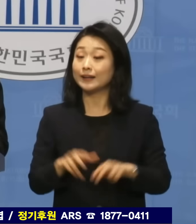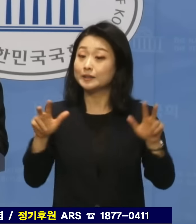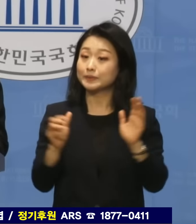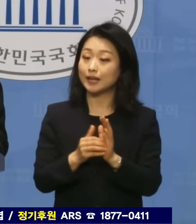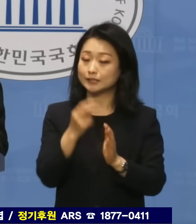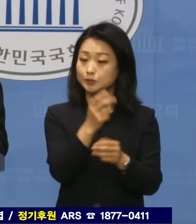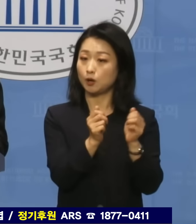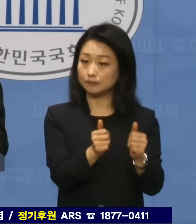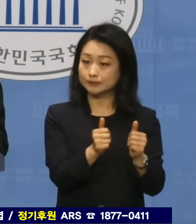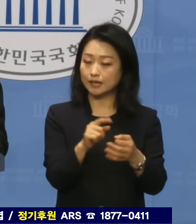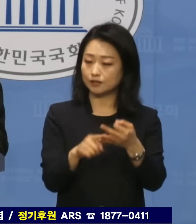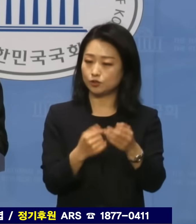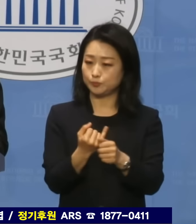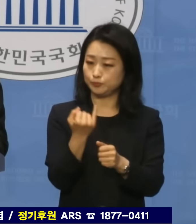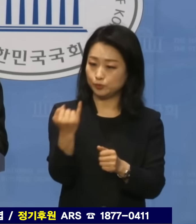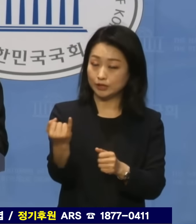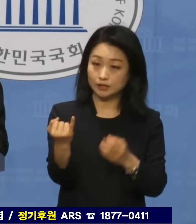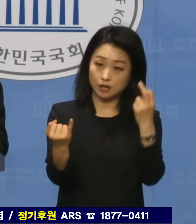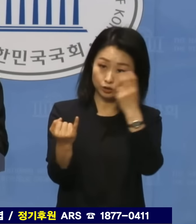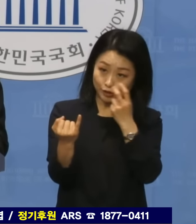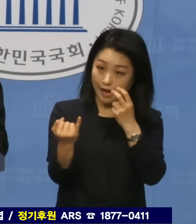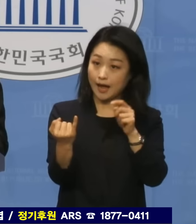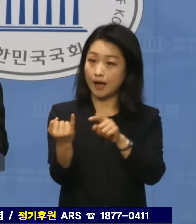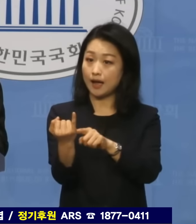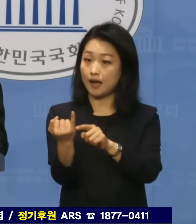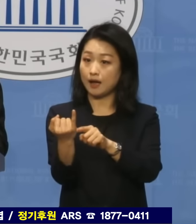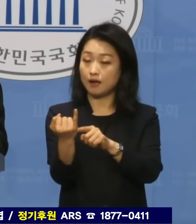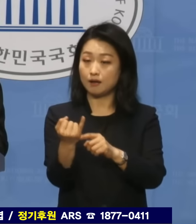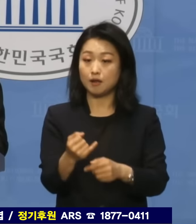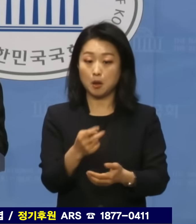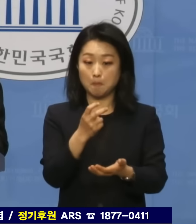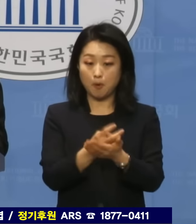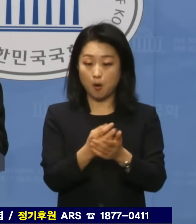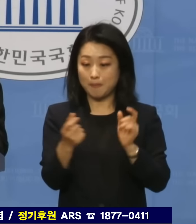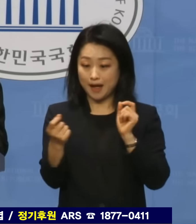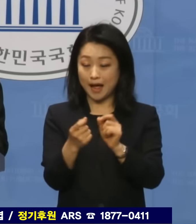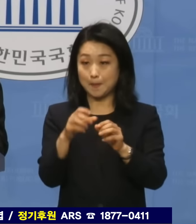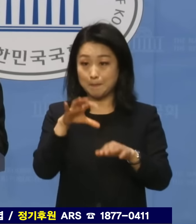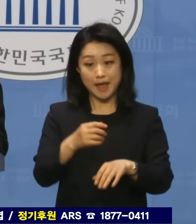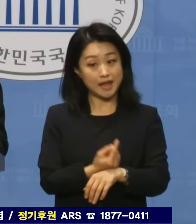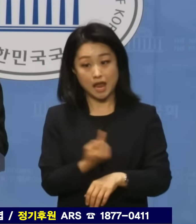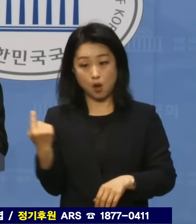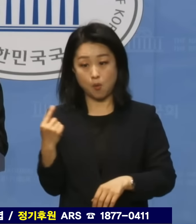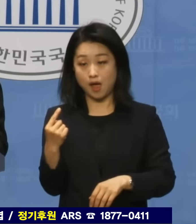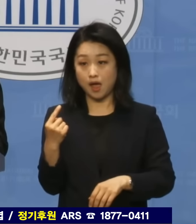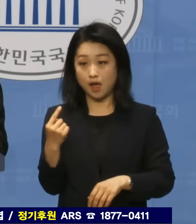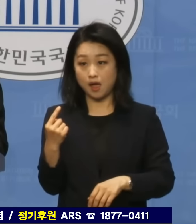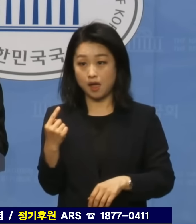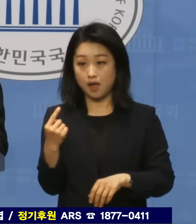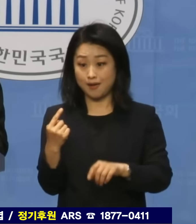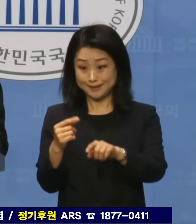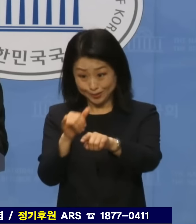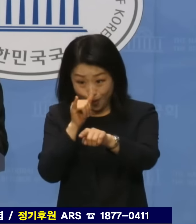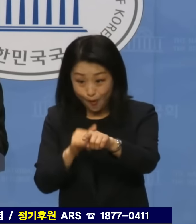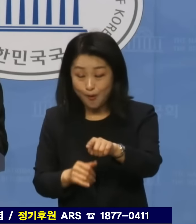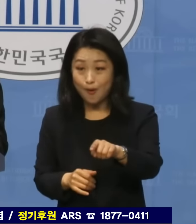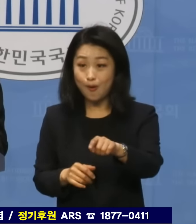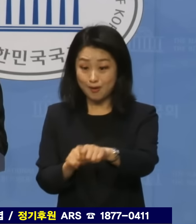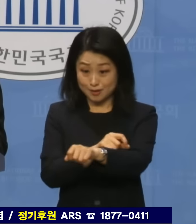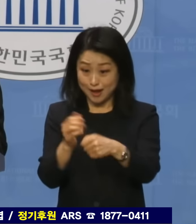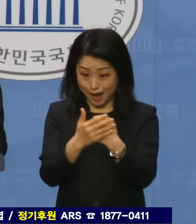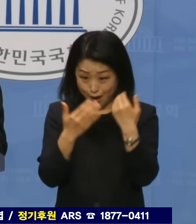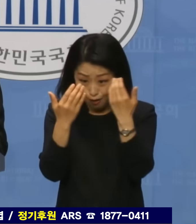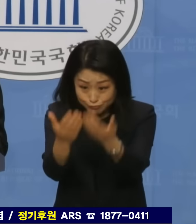그동안 검찰의 김건희 여사 수사는 법 앞에 예외와 특혜, 성역이 있음을 보여주었을 뿐입니다.